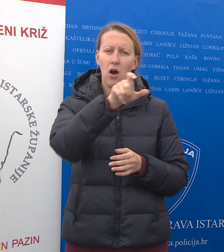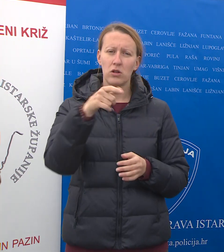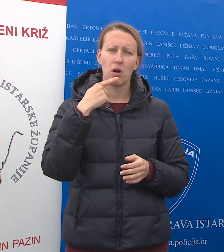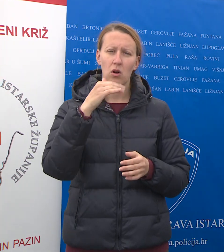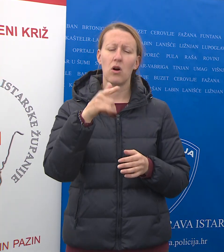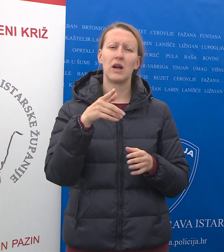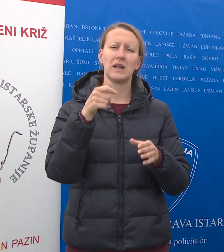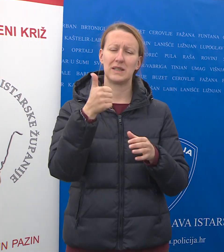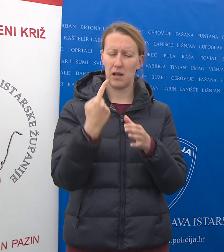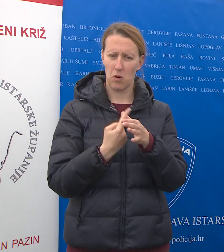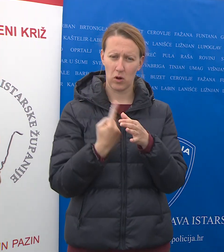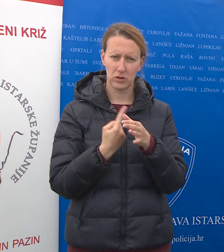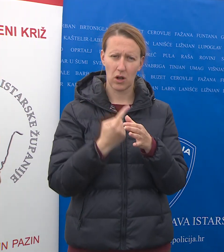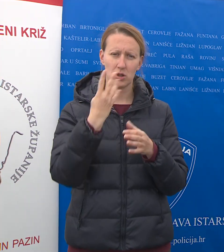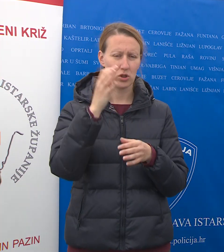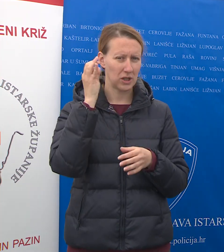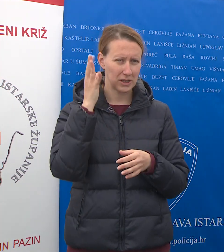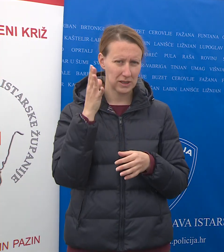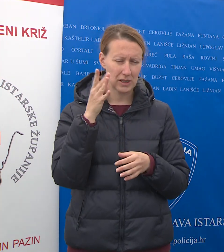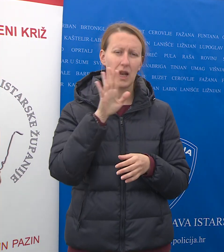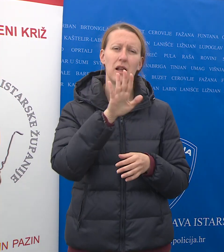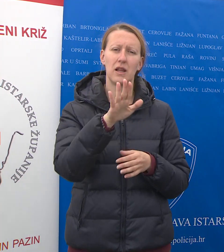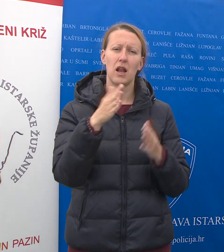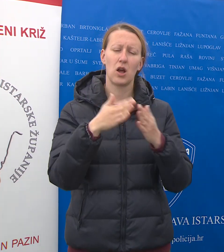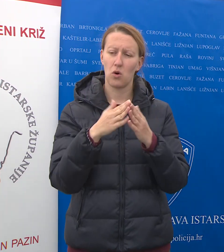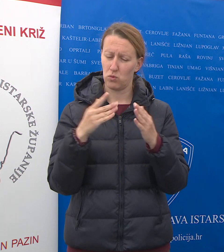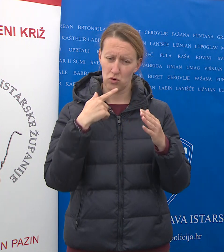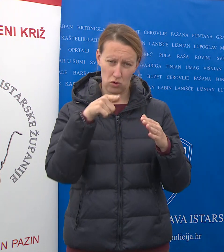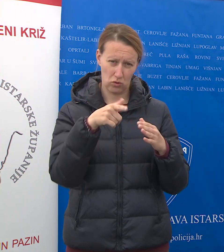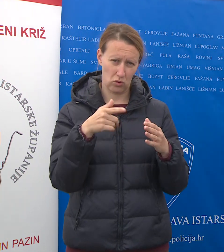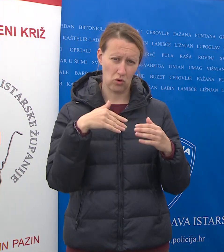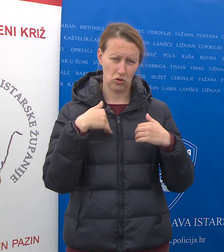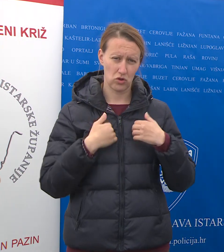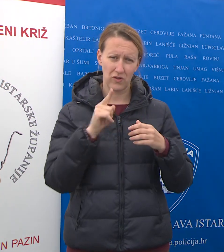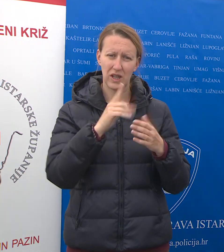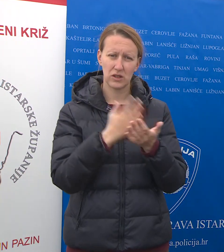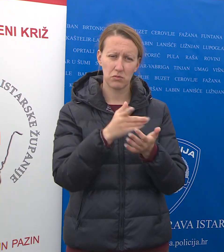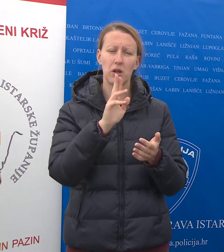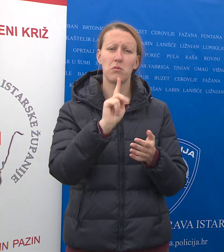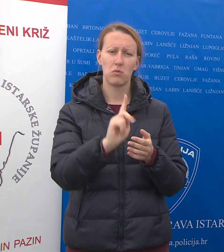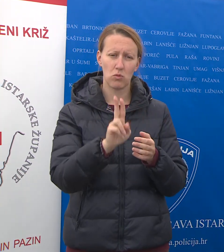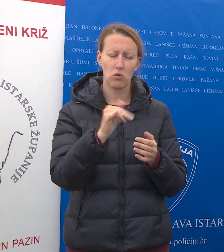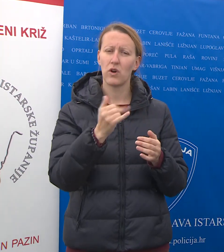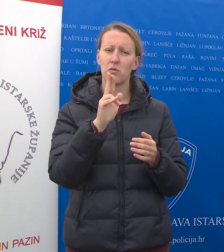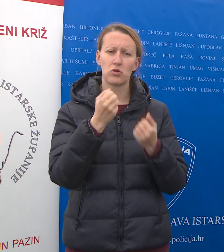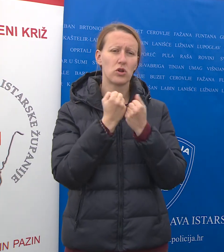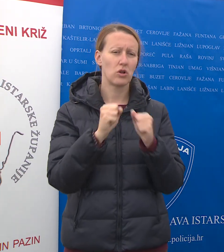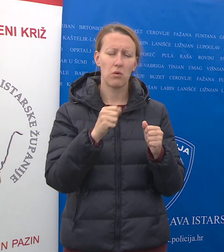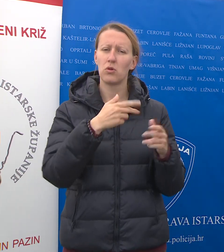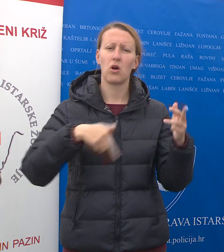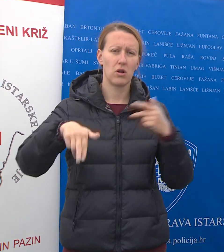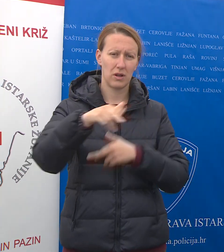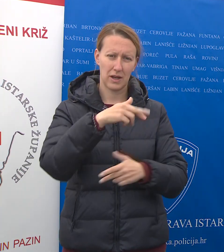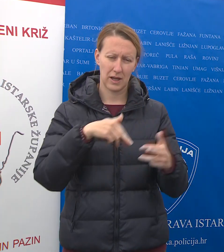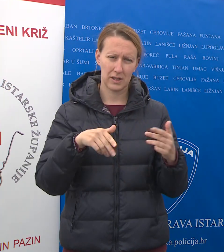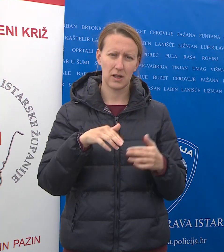koja se stavlja u samoizolaciju 14 dana, njeni ukućani koji u tom riziku nisu bili, su mogli uvijek slobodno se